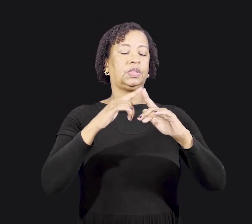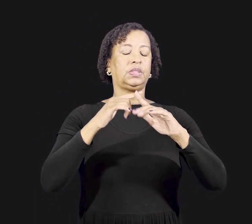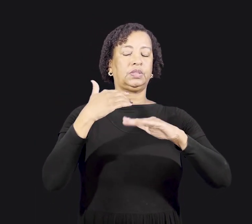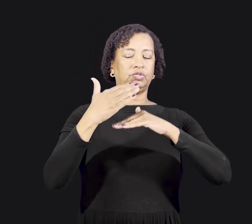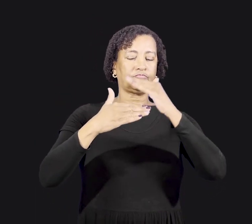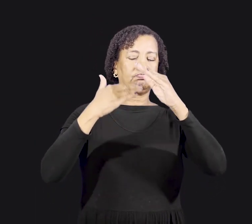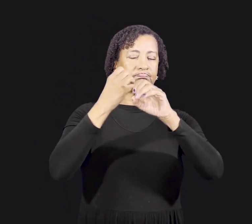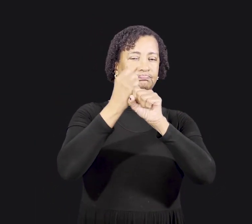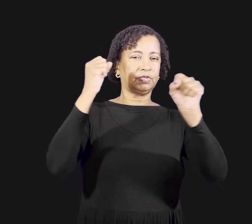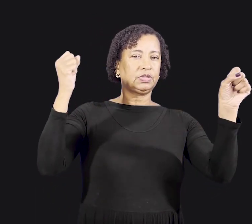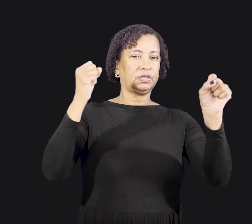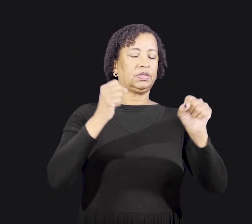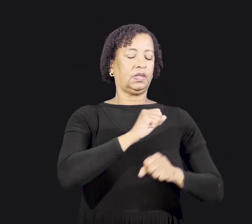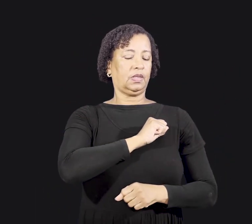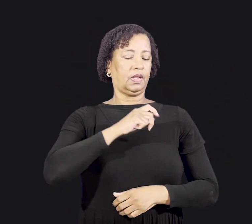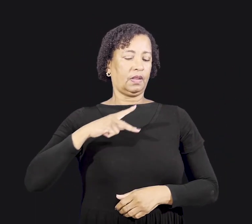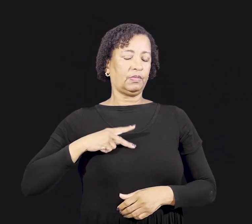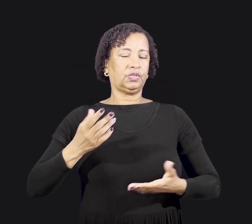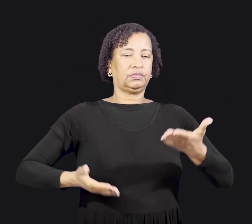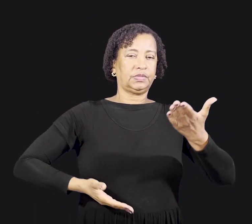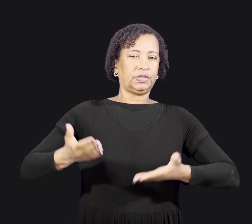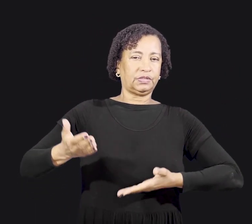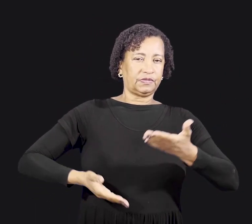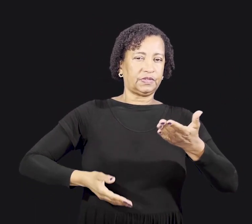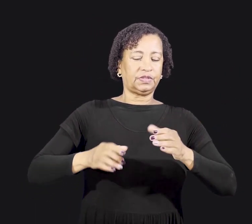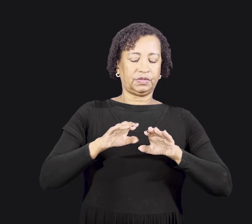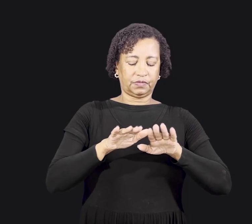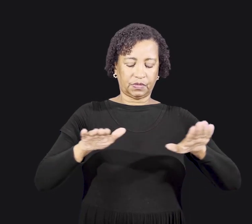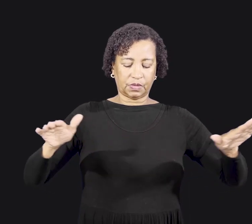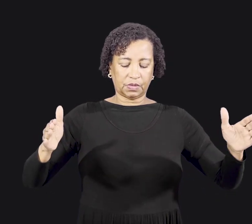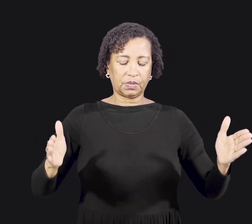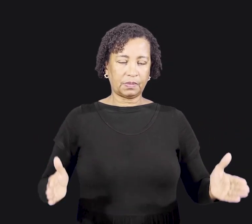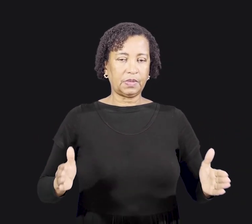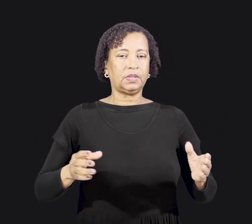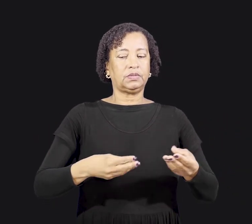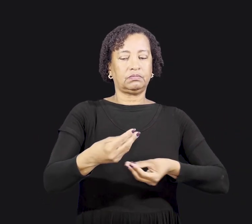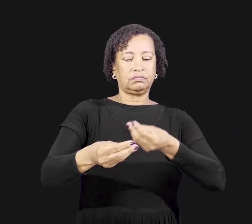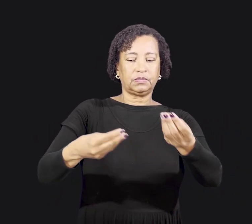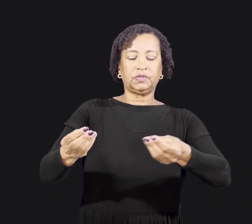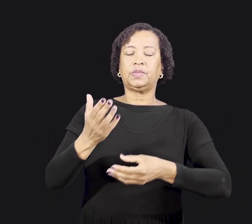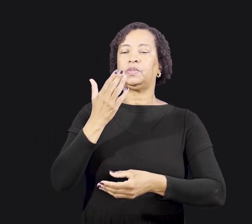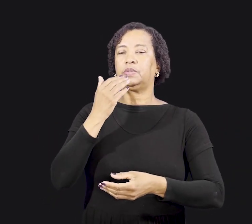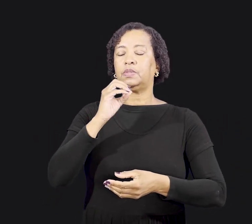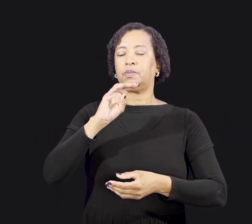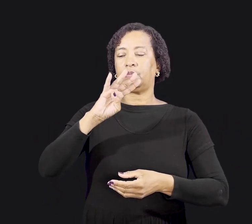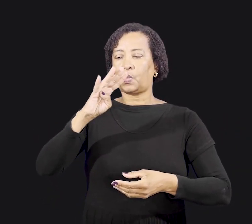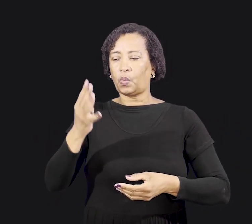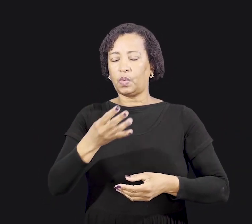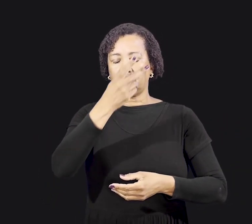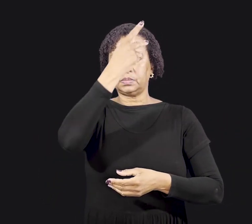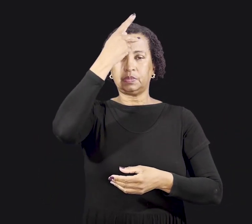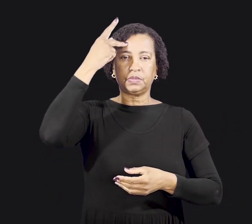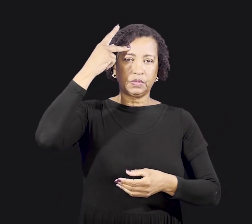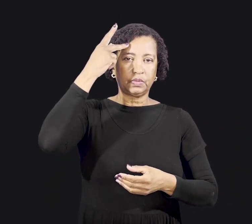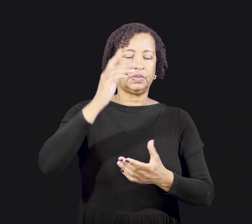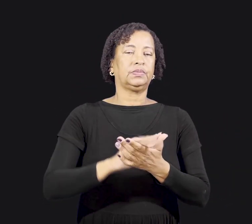crescer. Eles eram apóstolos que estavam servindo à mesa e administrando a distribuição de alimentos para 4.000 pessoas.